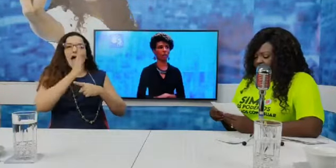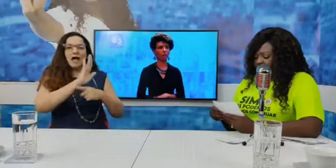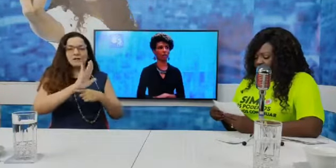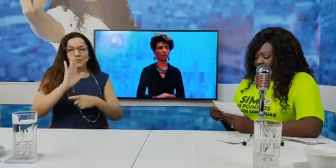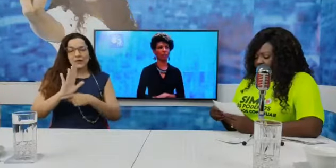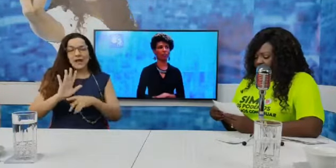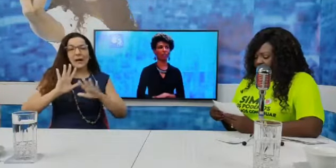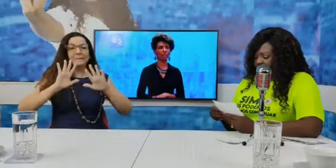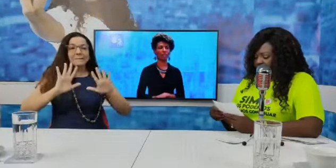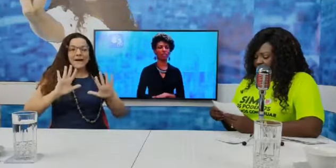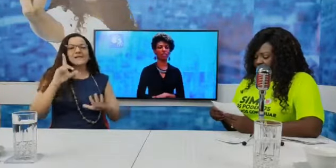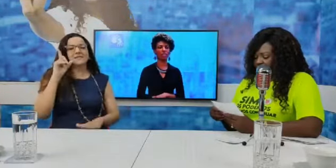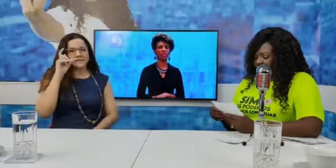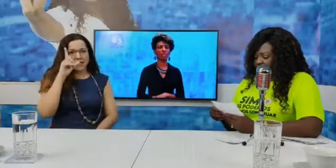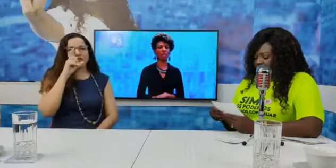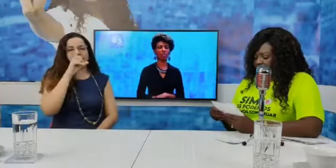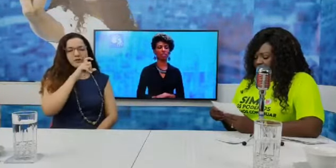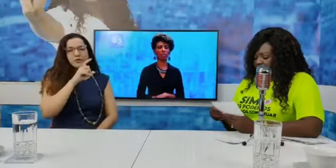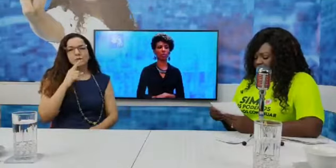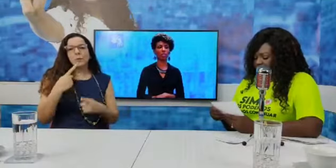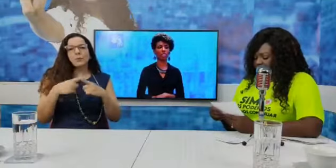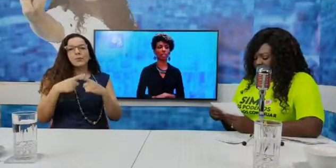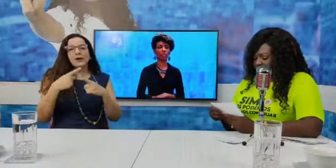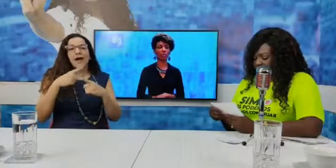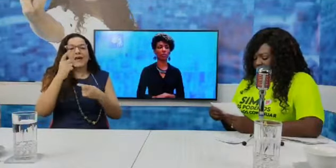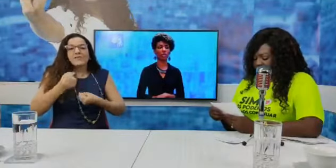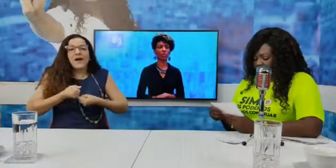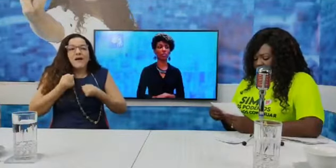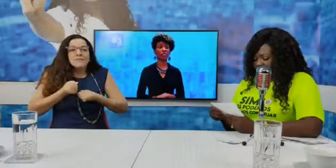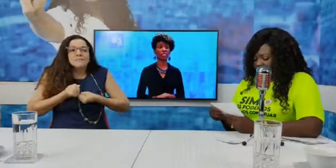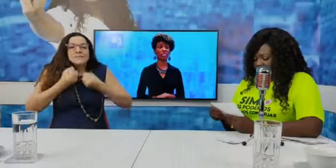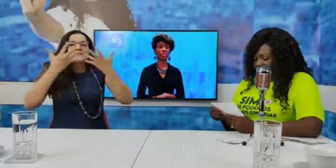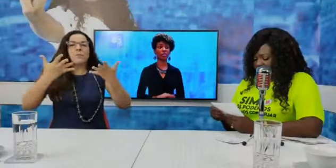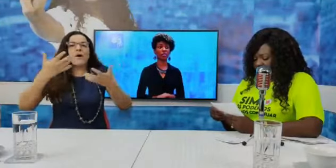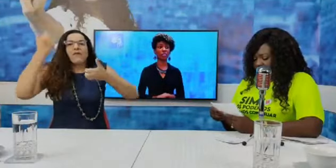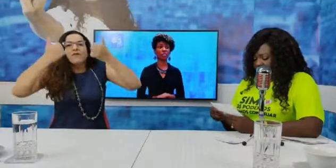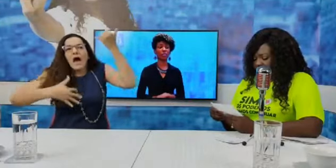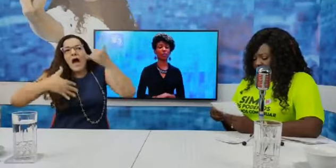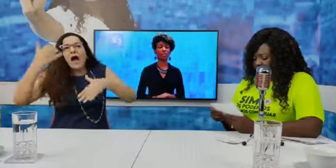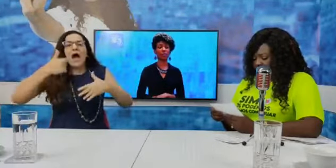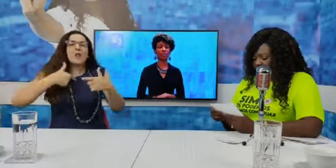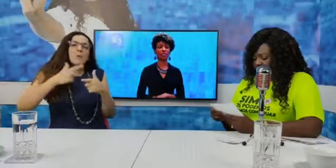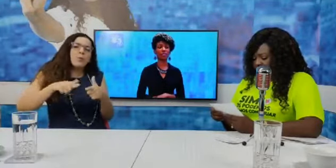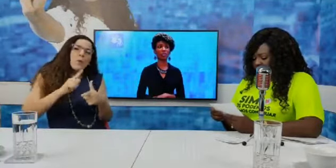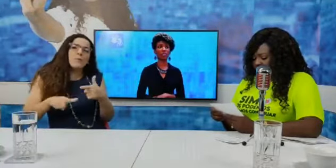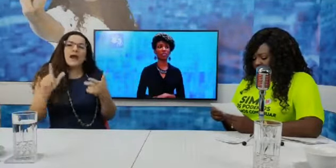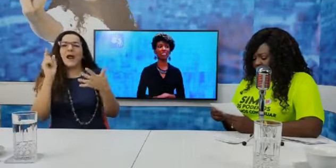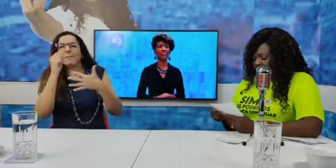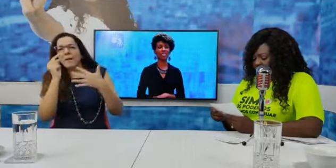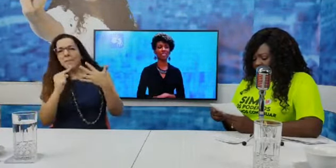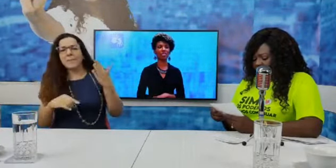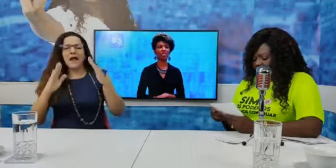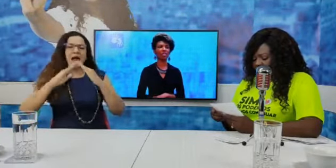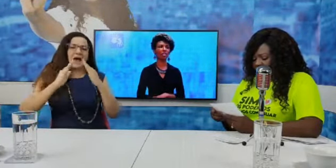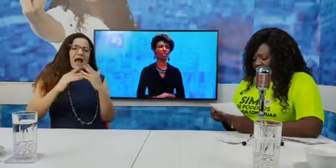situação. Então, assim, eu aproveito a oportunidade e ajudo sim. É muito difícil. Porque as pessoas têm com